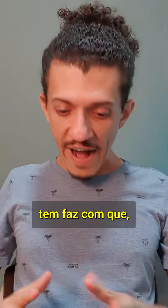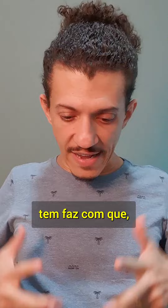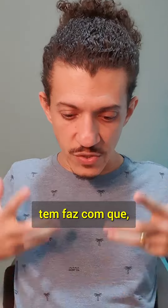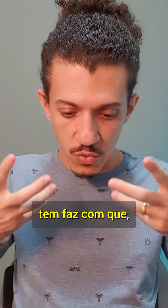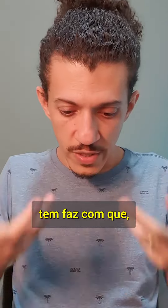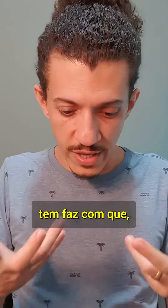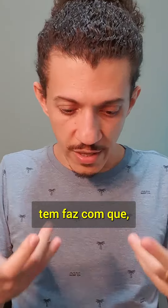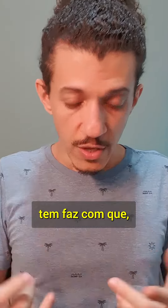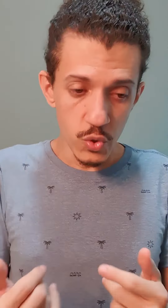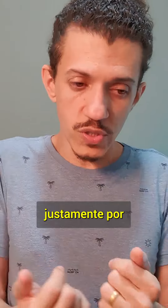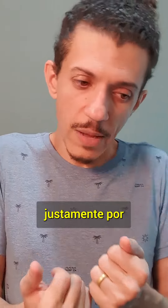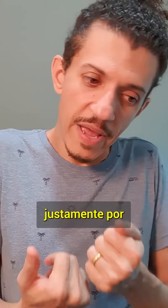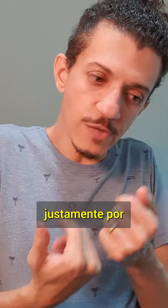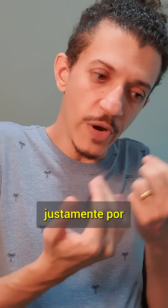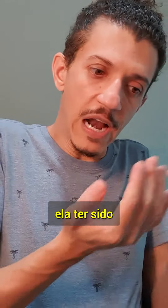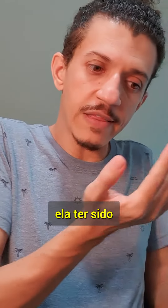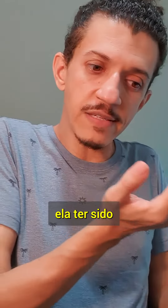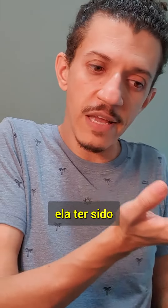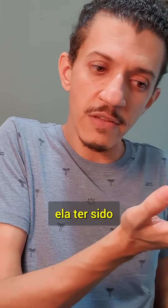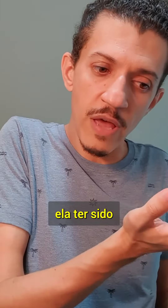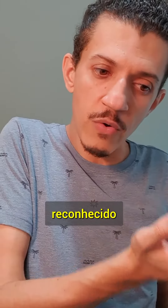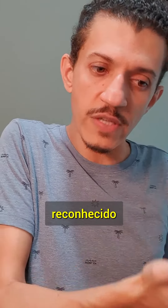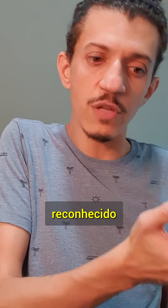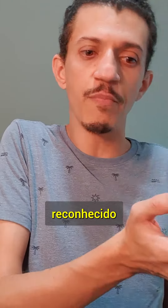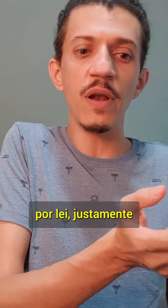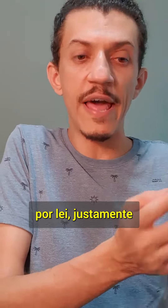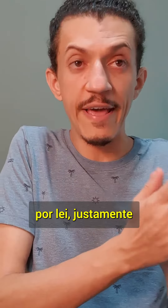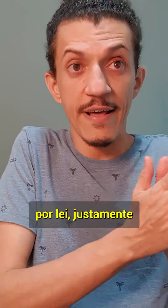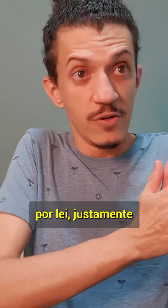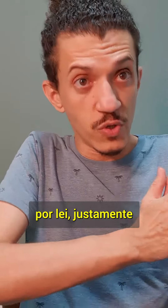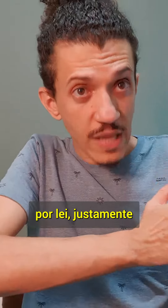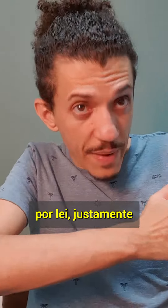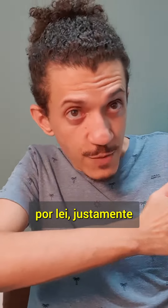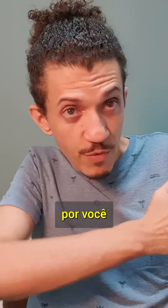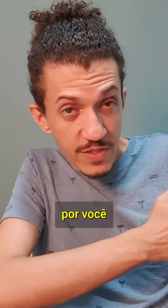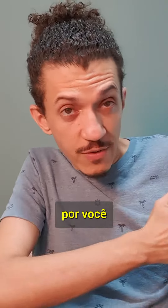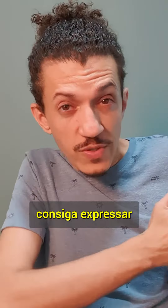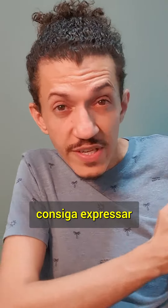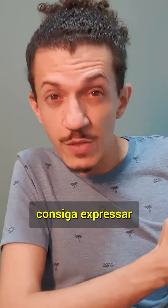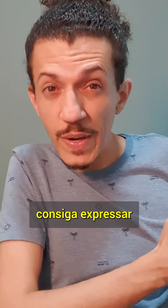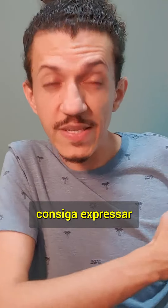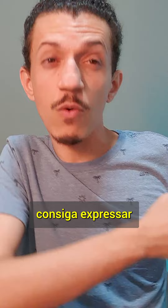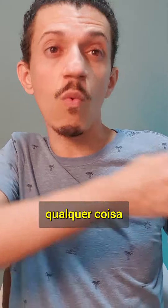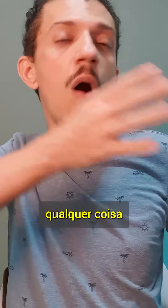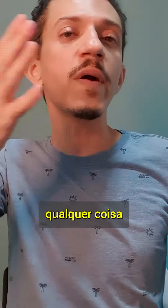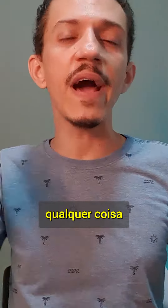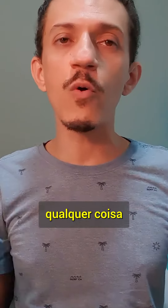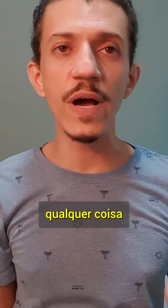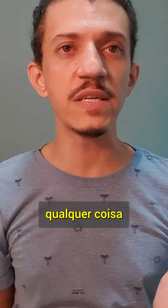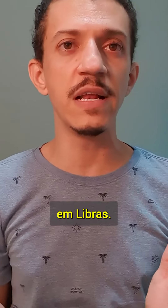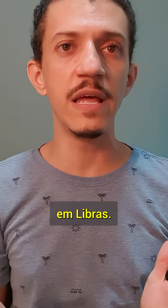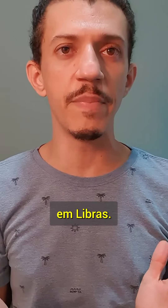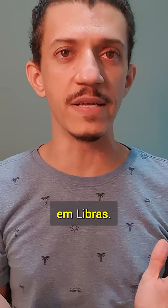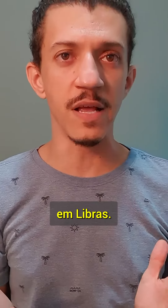faz com que, justamente por ela ter sido reconhecido por lei, justamente por você conseguir expressar qualquer coisa em Libras,